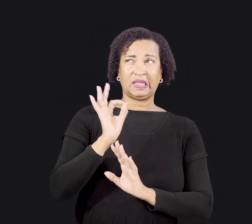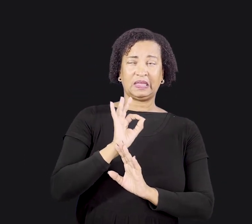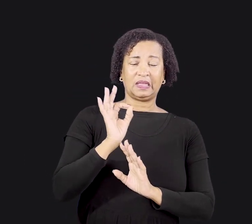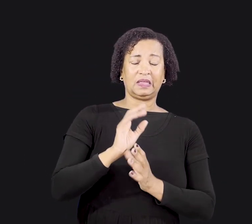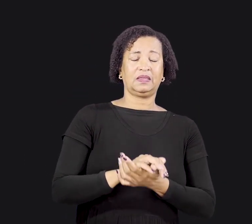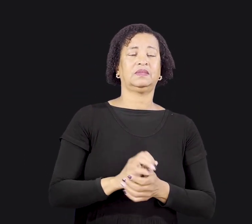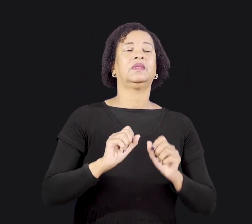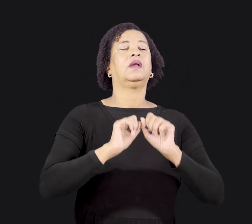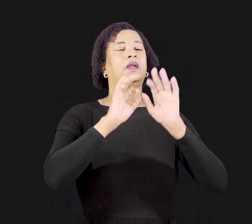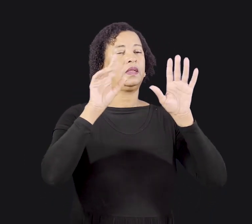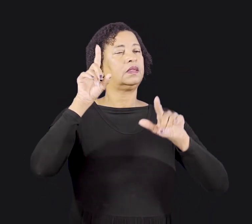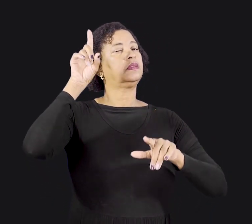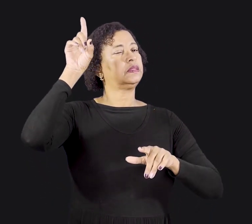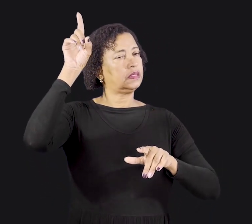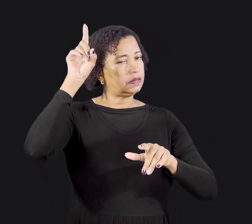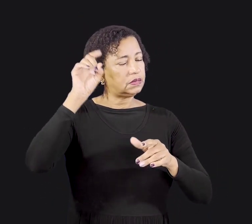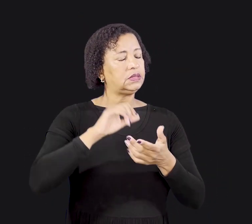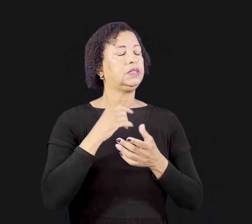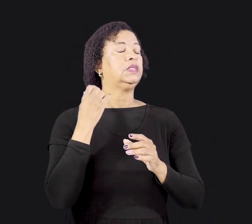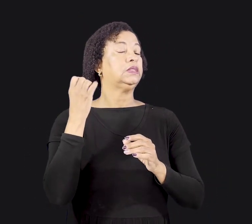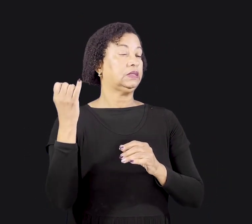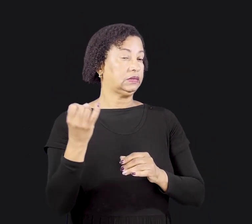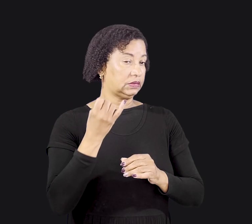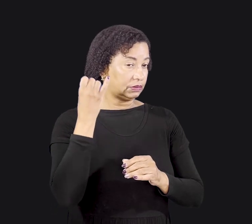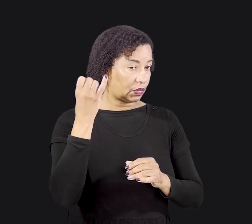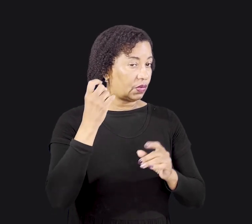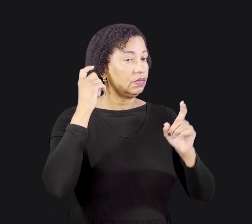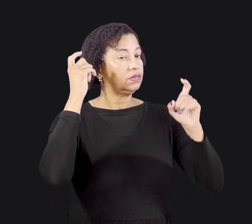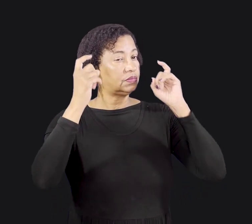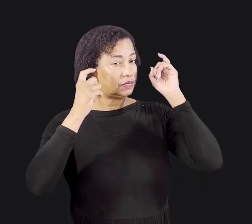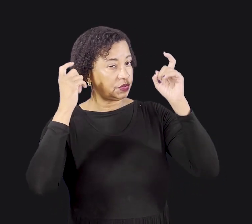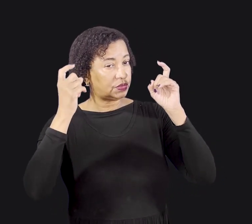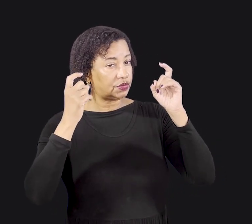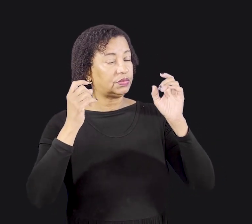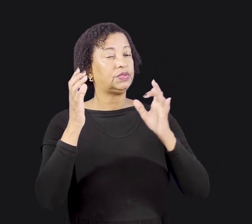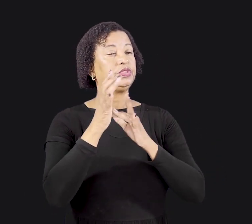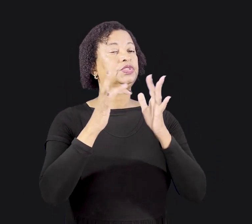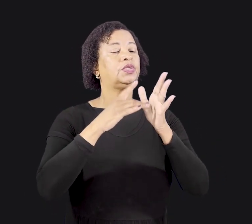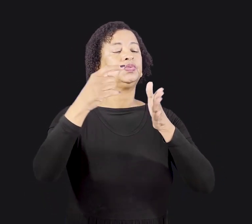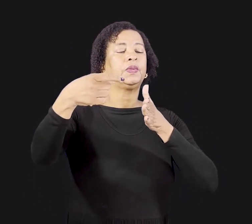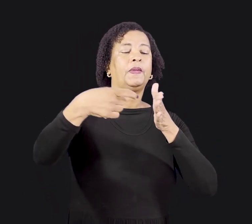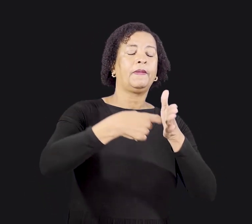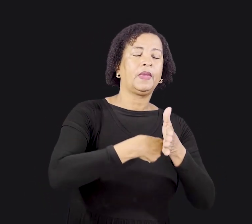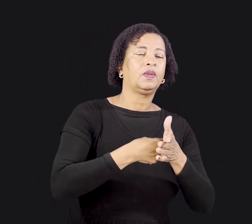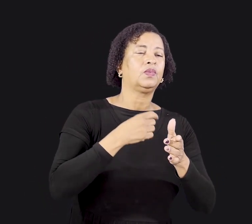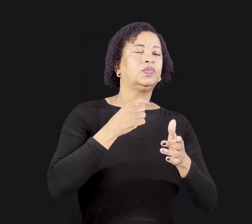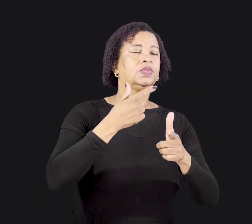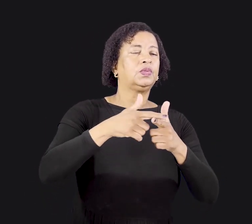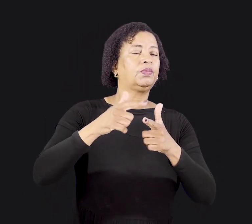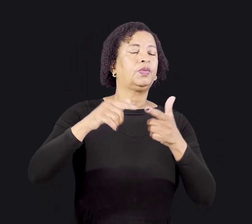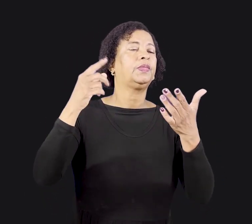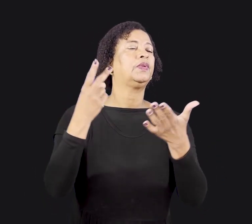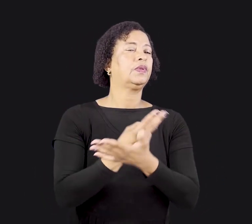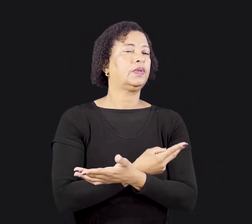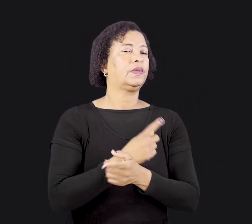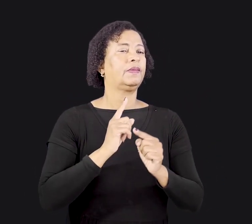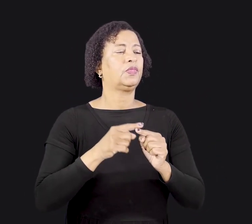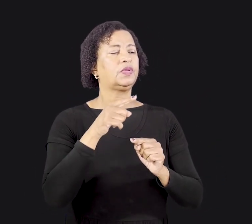claro que Ele se importa. Jesus gosta de nos perguntar bem no meio da tempestade, por que é que você está com